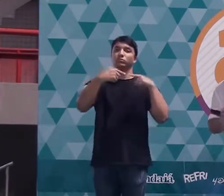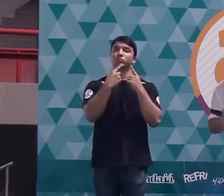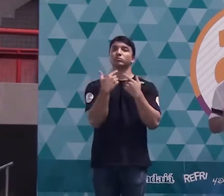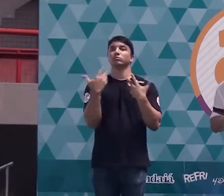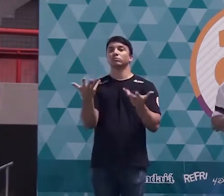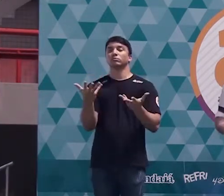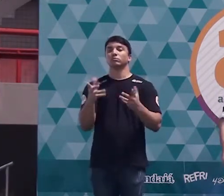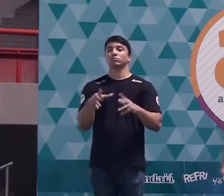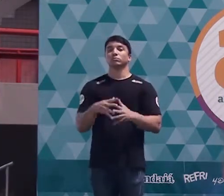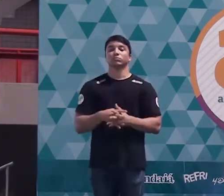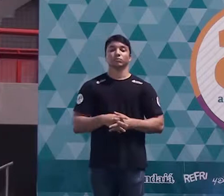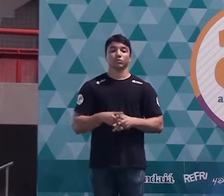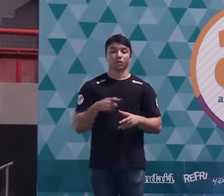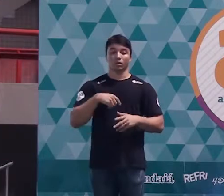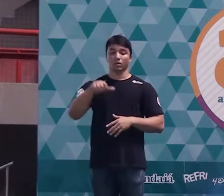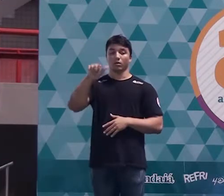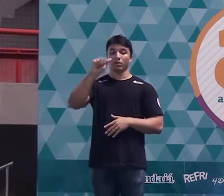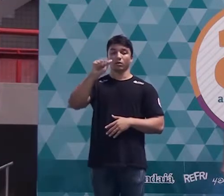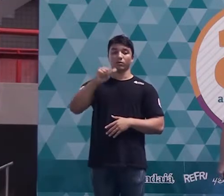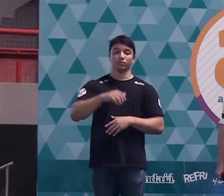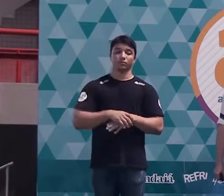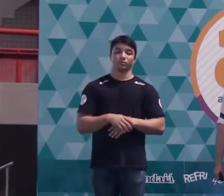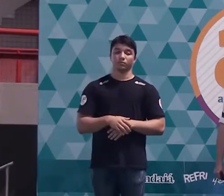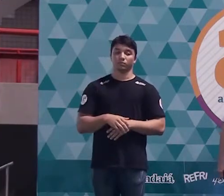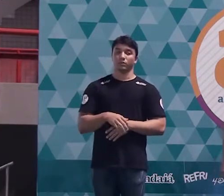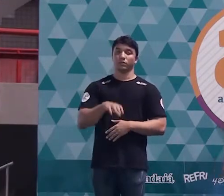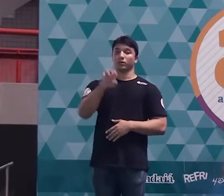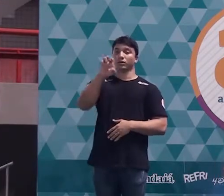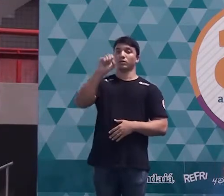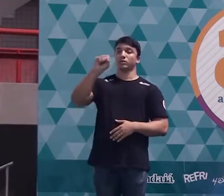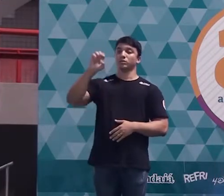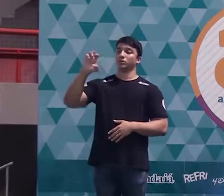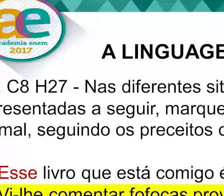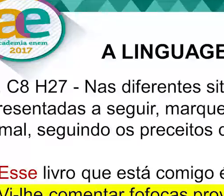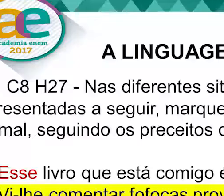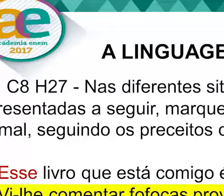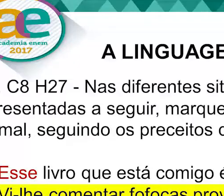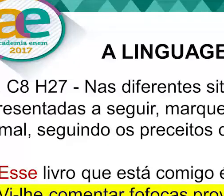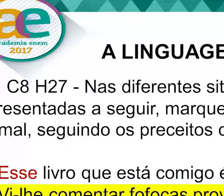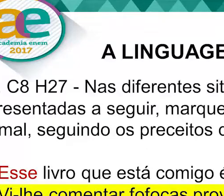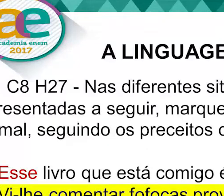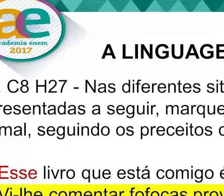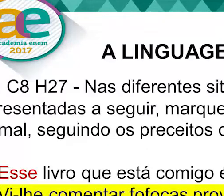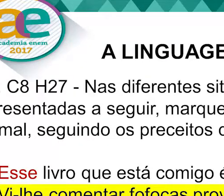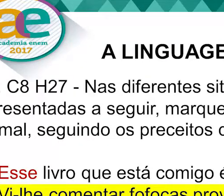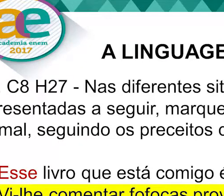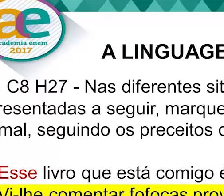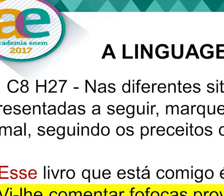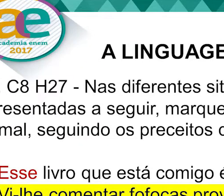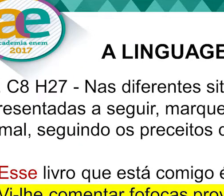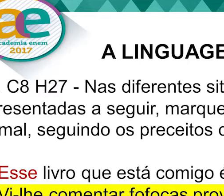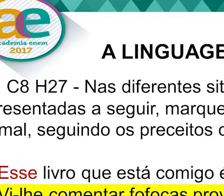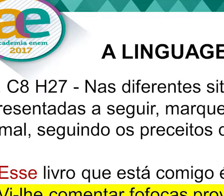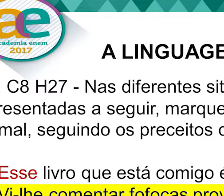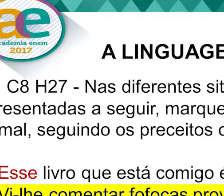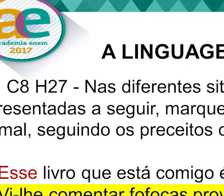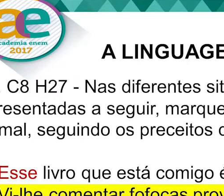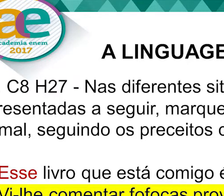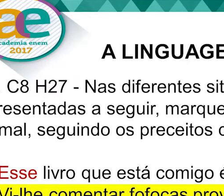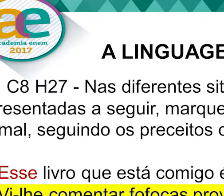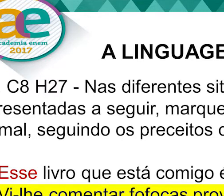com a gramática. No item A ele diz, esse livro que está comigo, gente, se